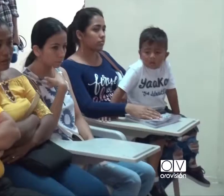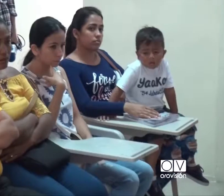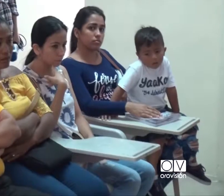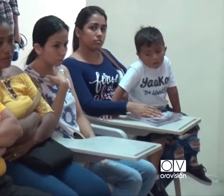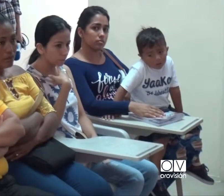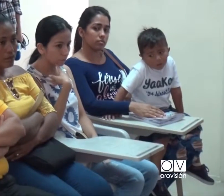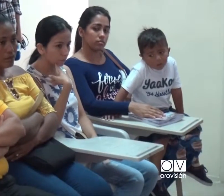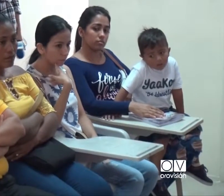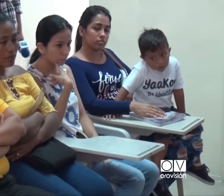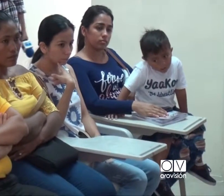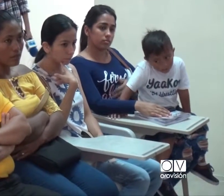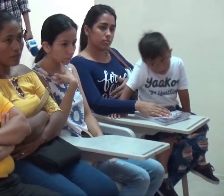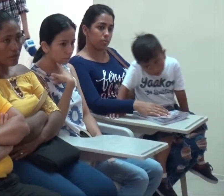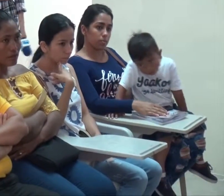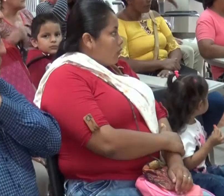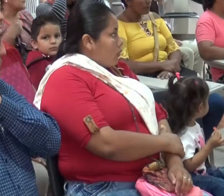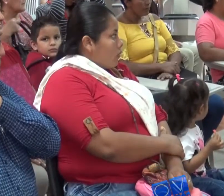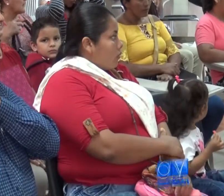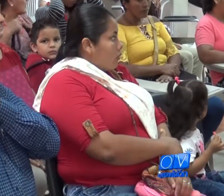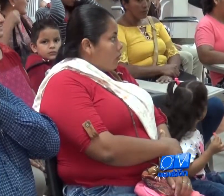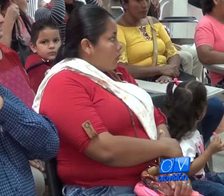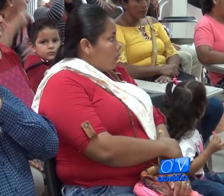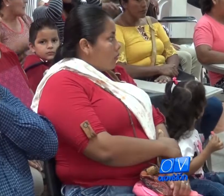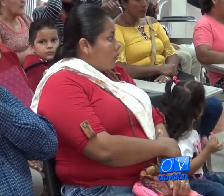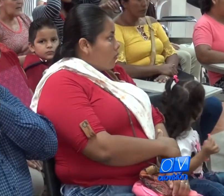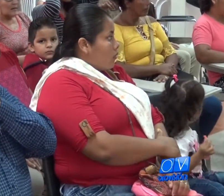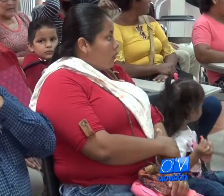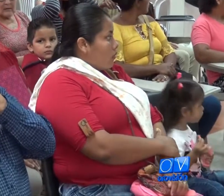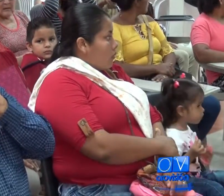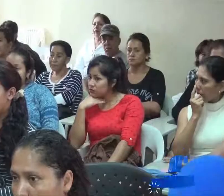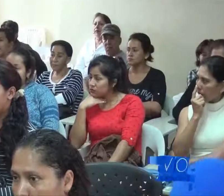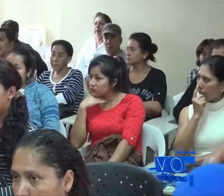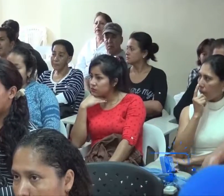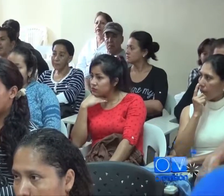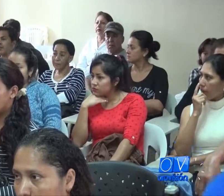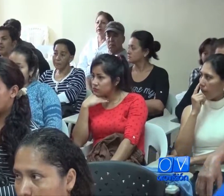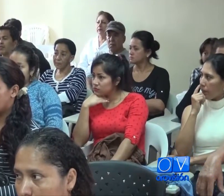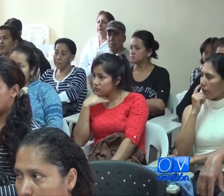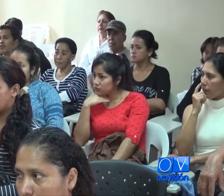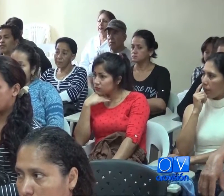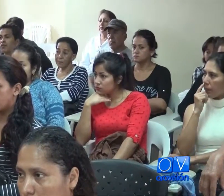capacitador les dio a conocer que existen una infinidad de señas con las cuales puede mejorar sus canales de comunicación.